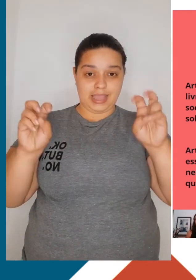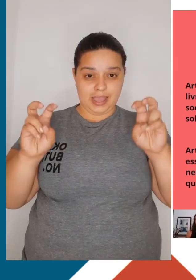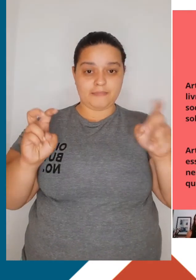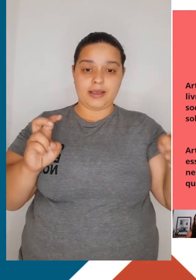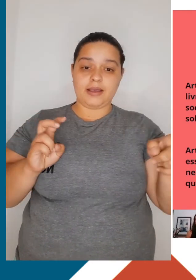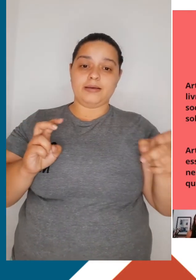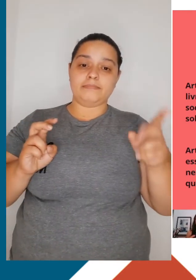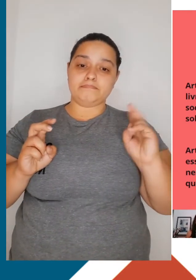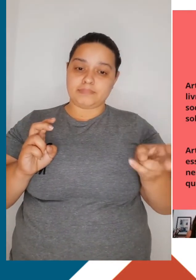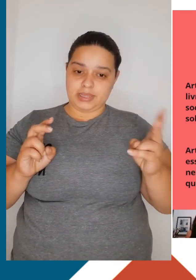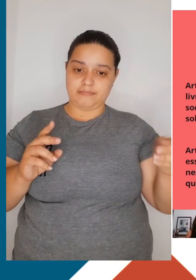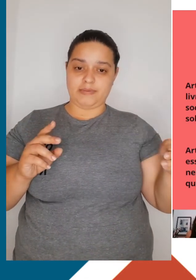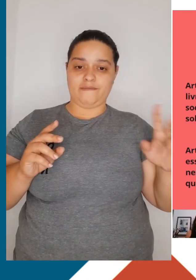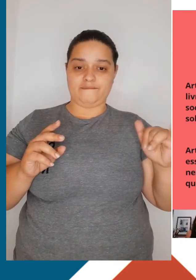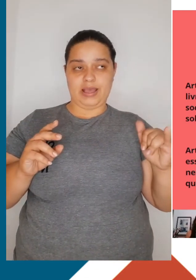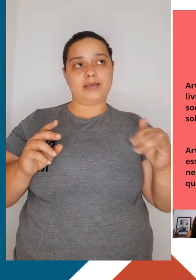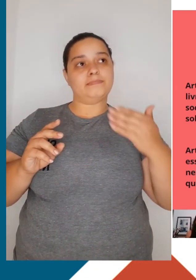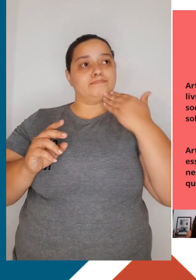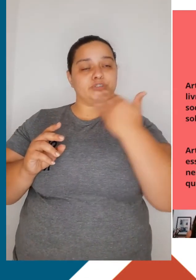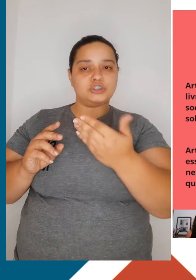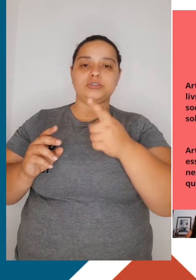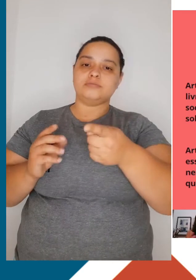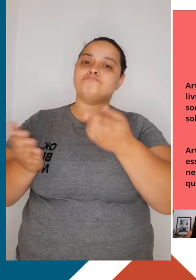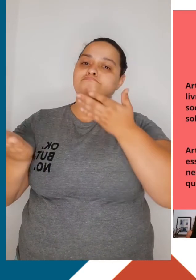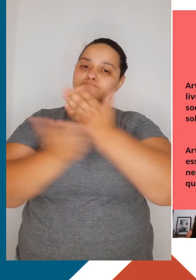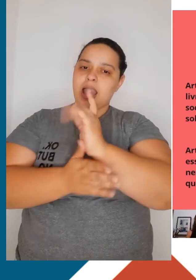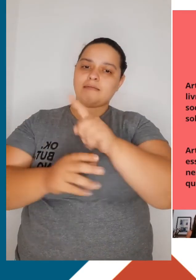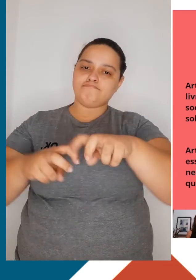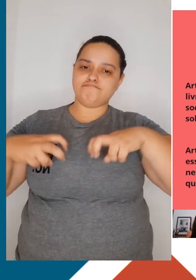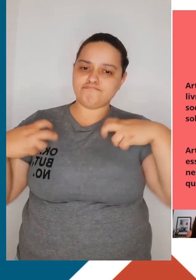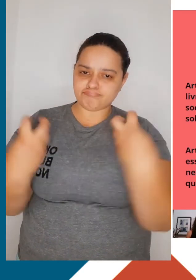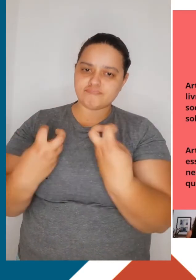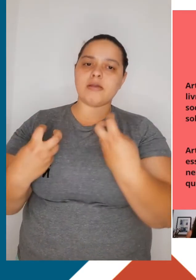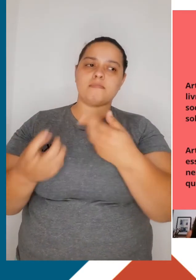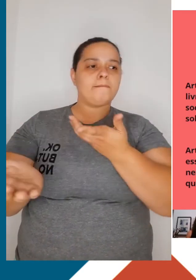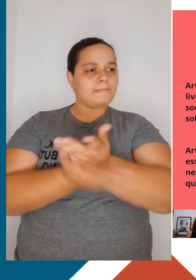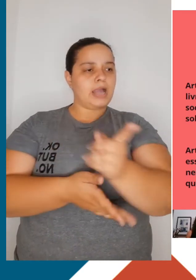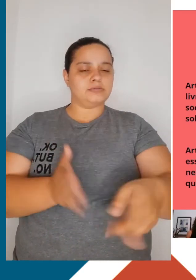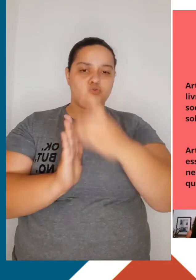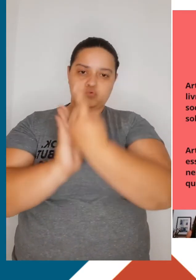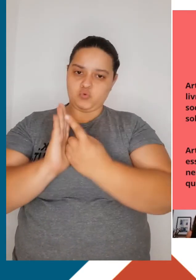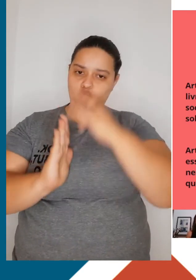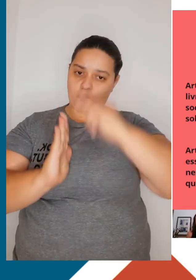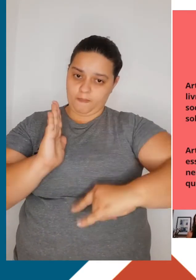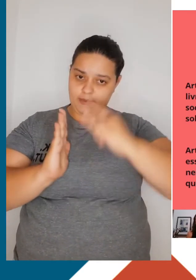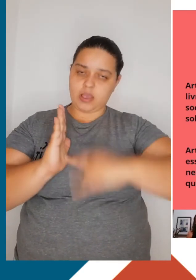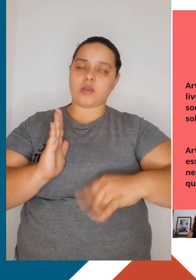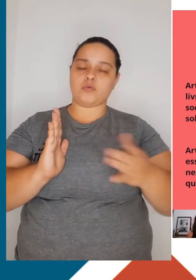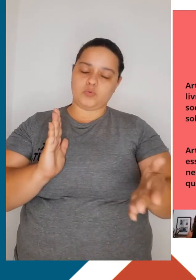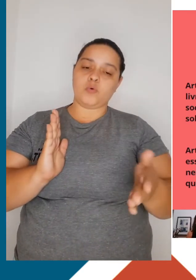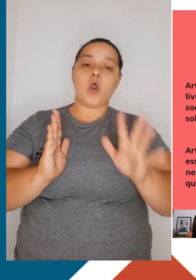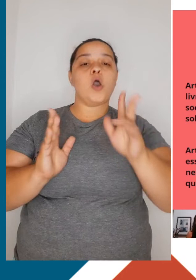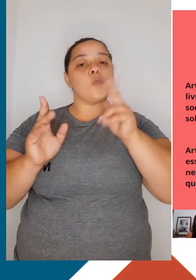né, a Olympe de Gouges vai solicitar que a Assembleia aprove, né, a Declaração dos Direitos da Mulher e da Cidadã, como